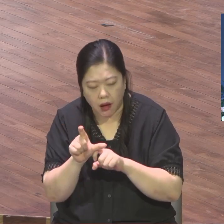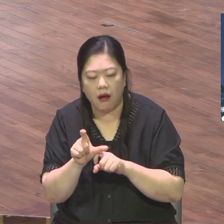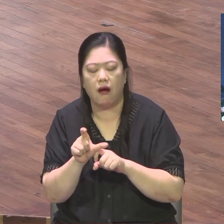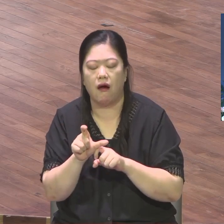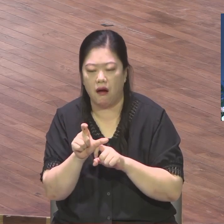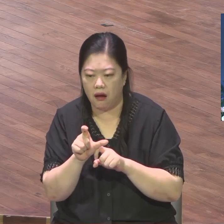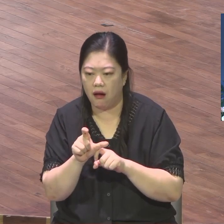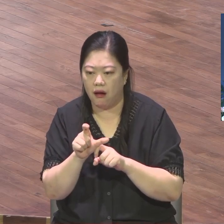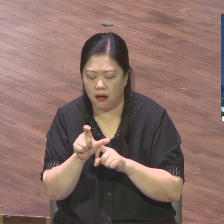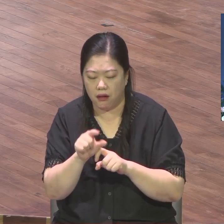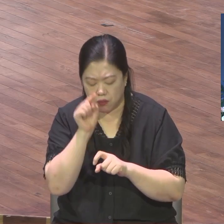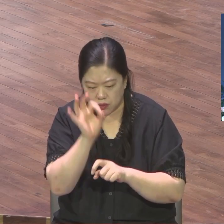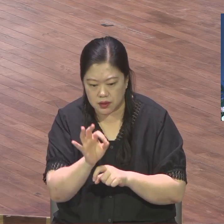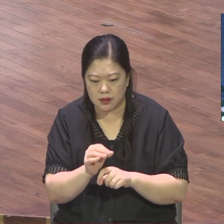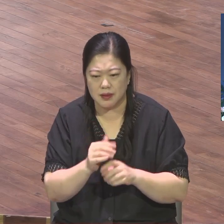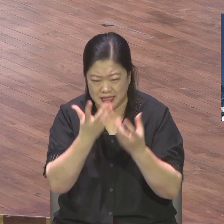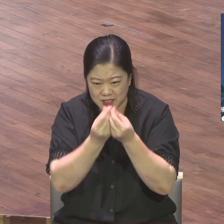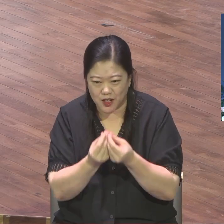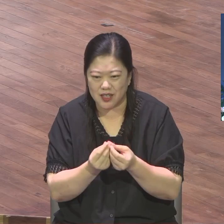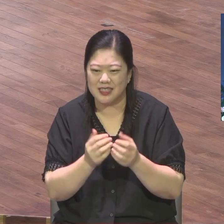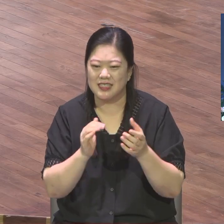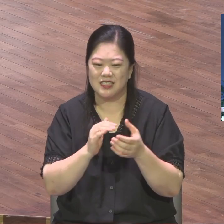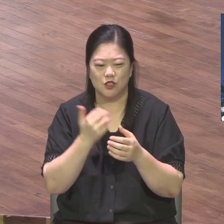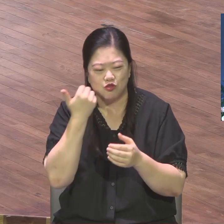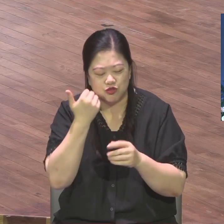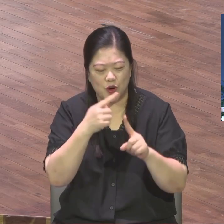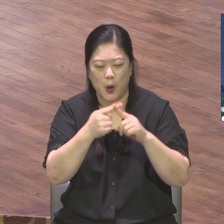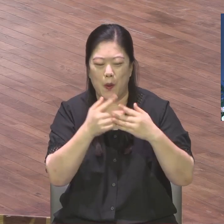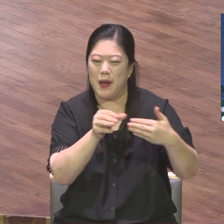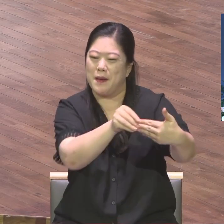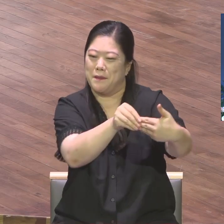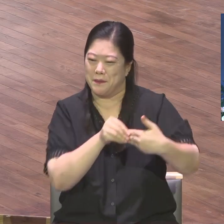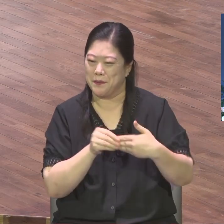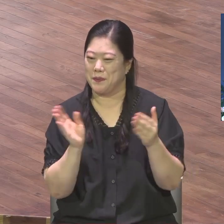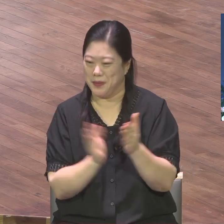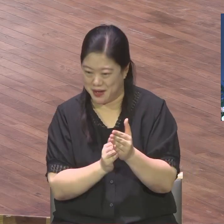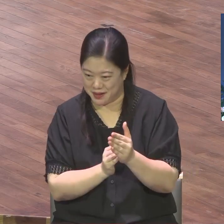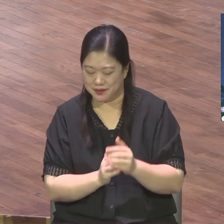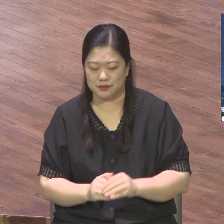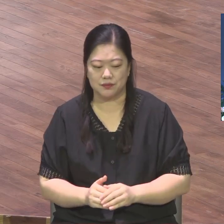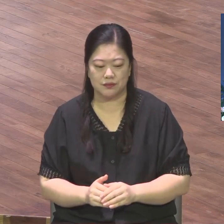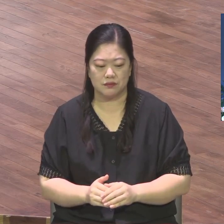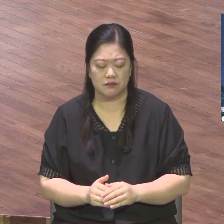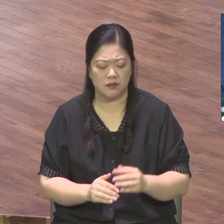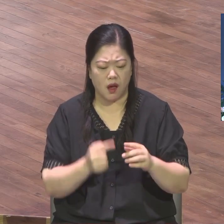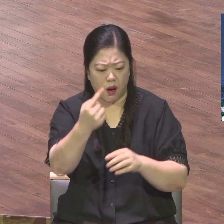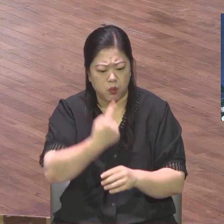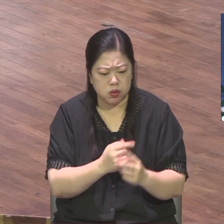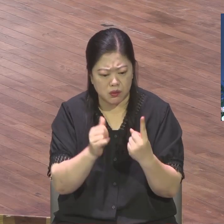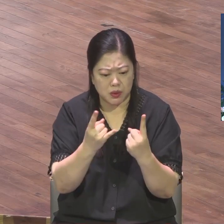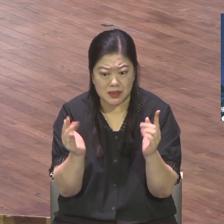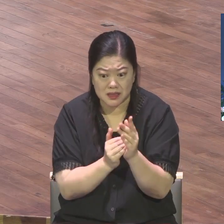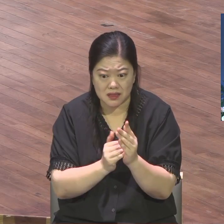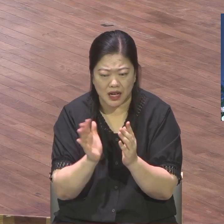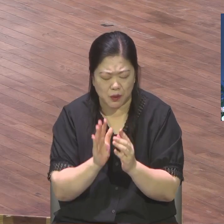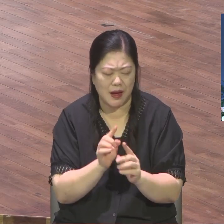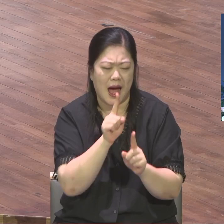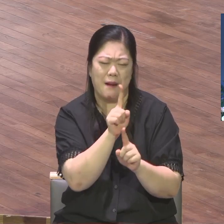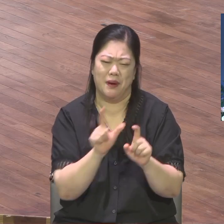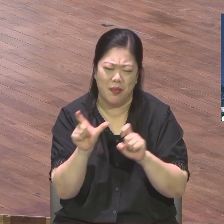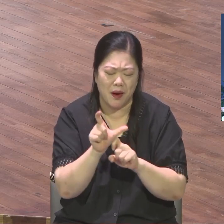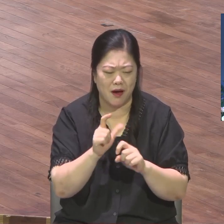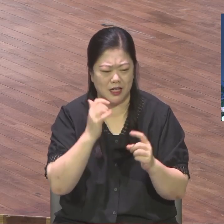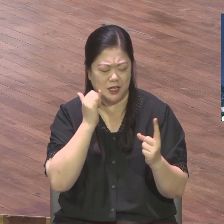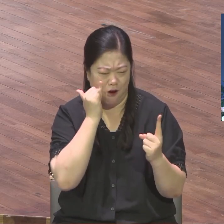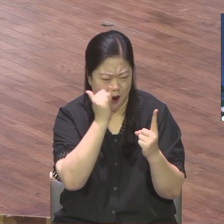남들보다 한 번 더 전화하고 한 번 더 찾아가고 한 번 더 설득하고 한 번 더 생각하고 한 번 더